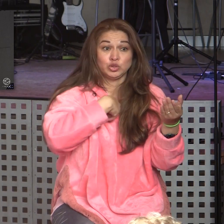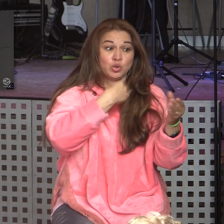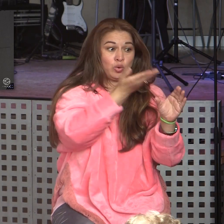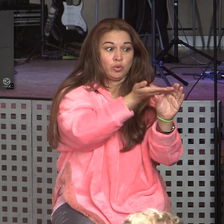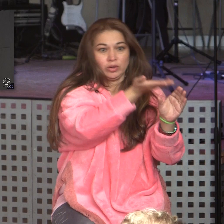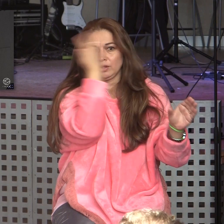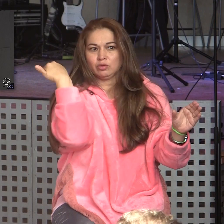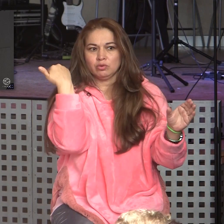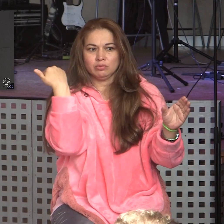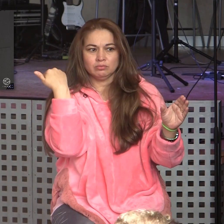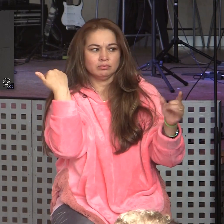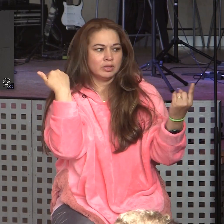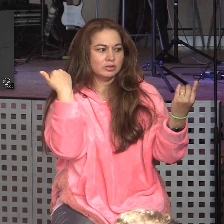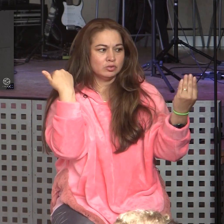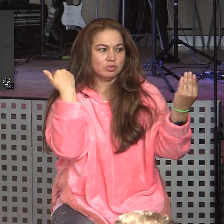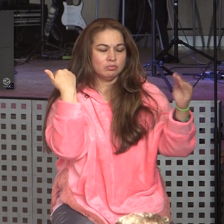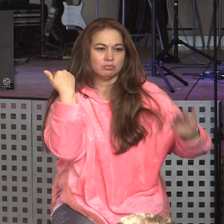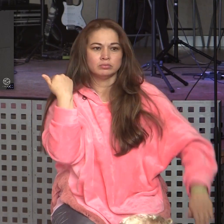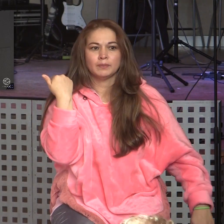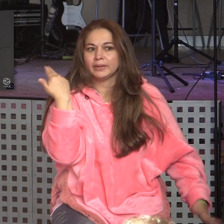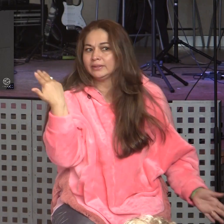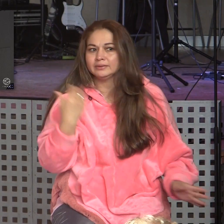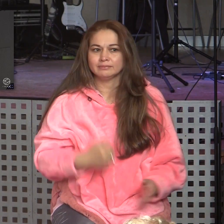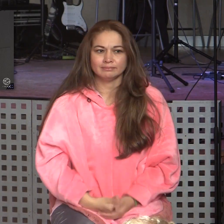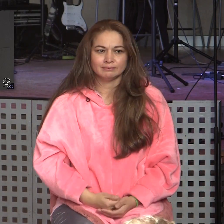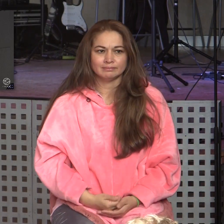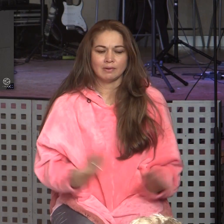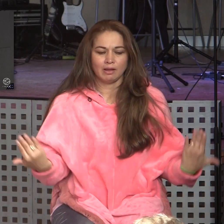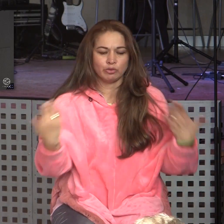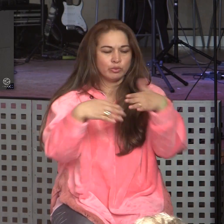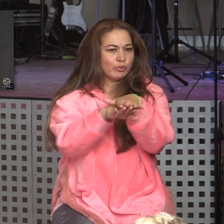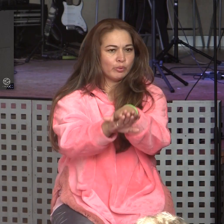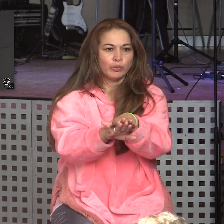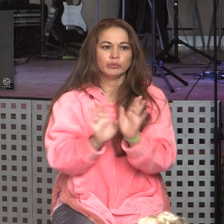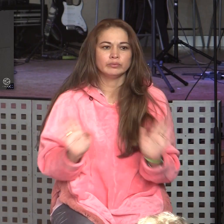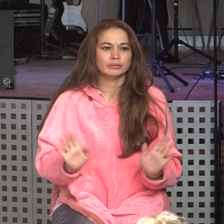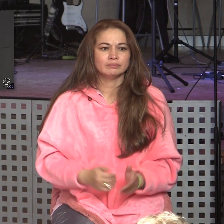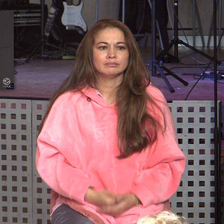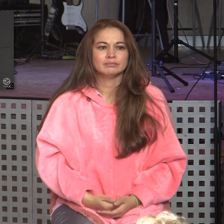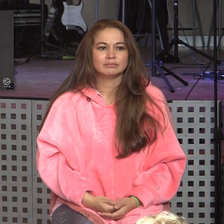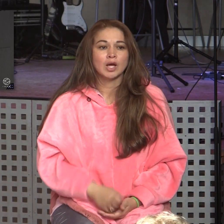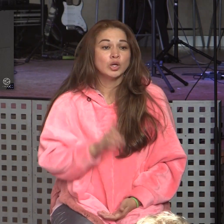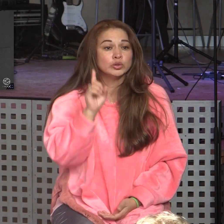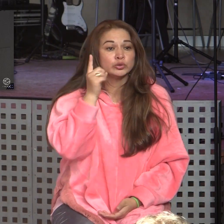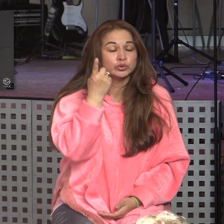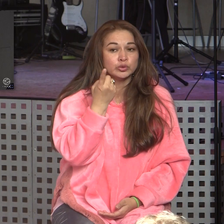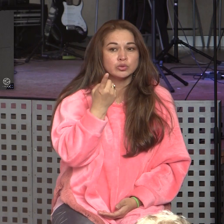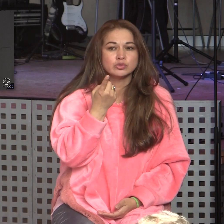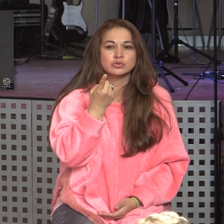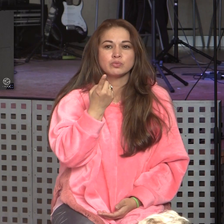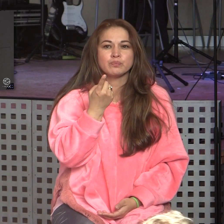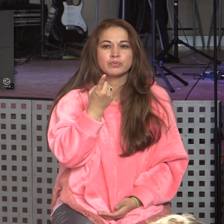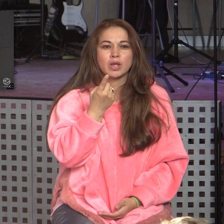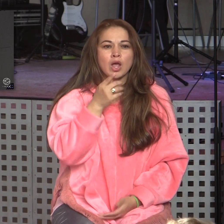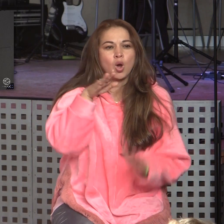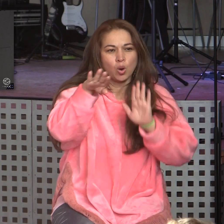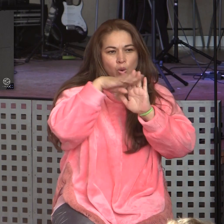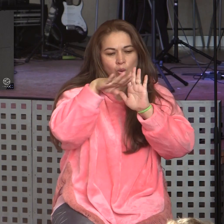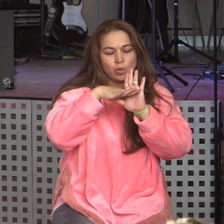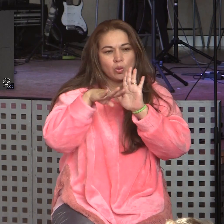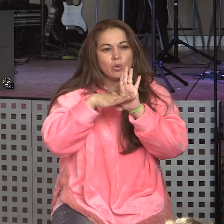prioriza por orden lo invisible a lo visible.